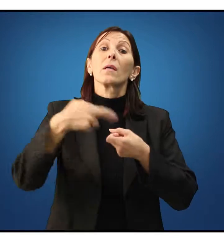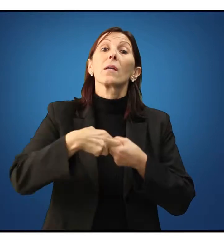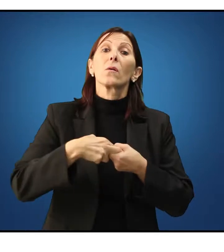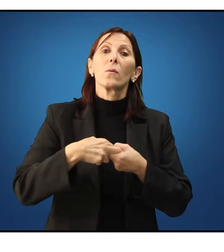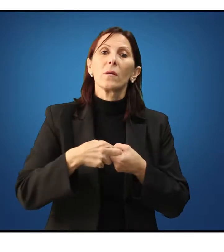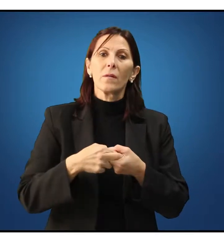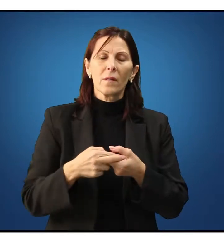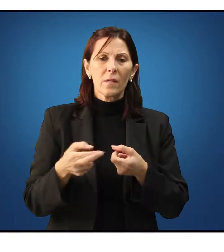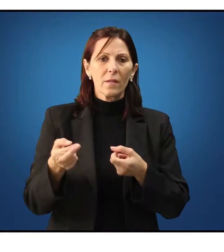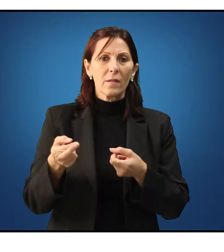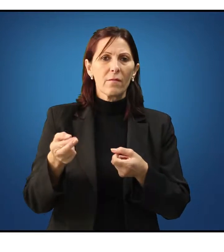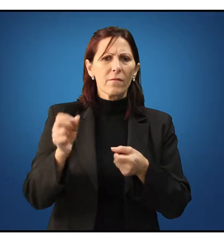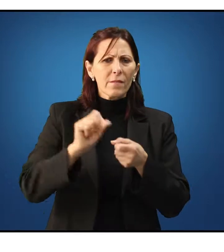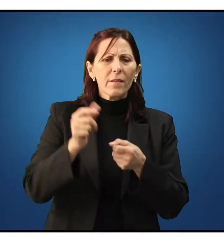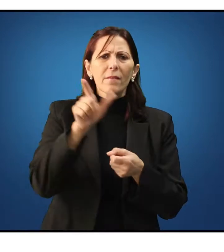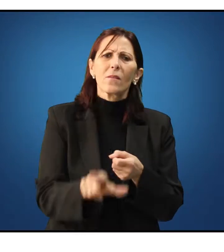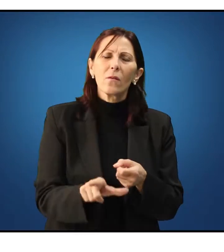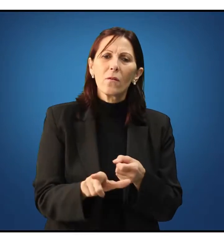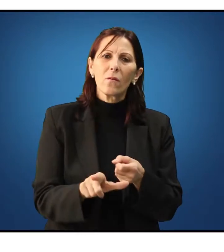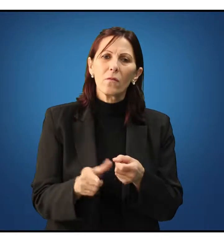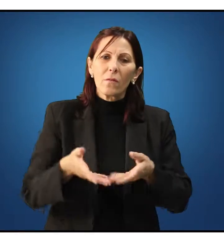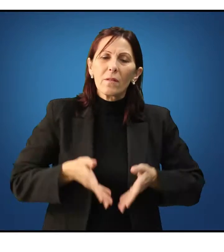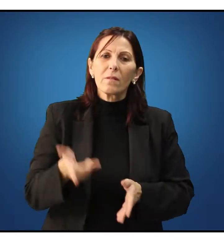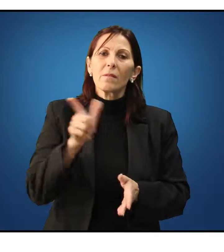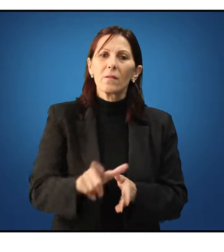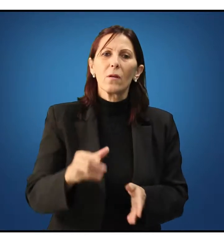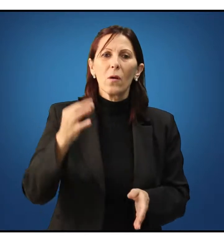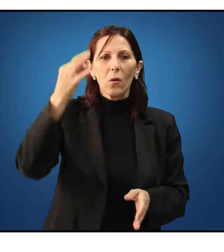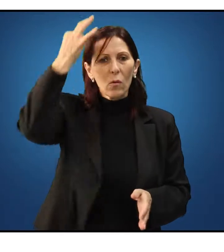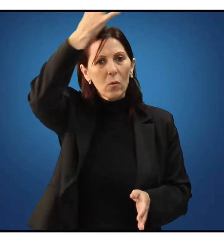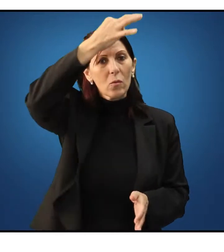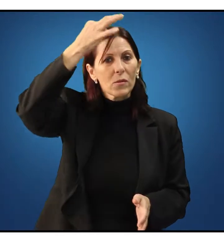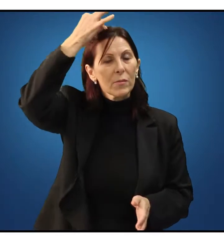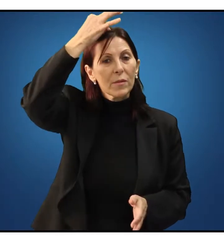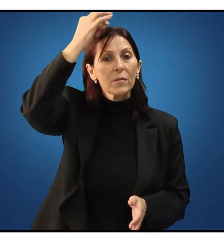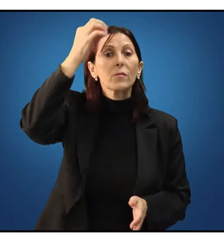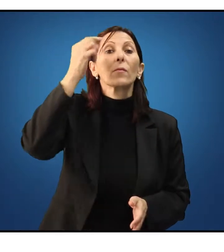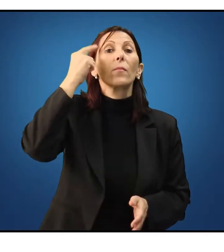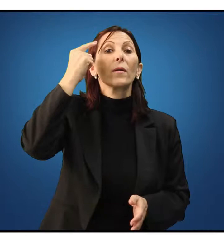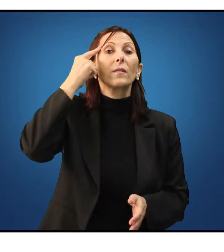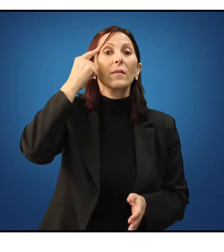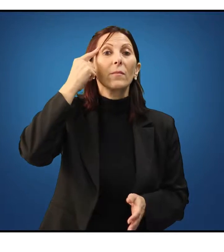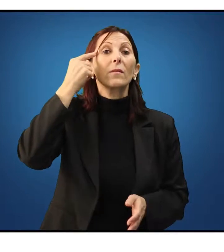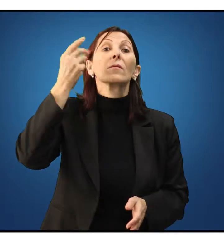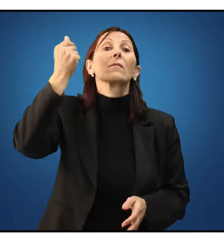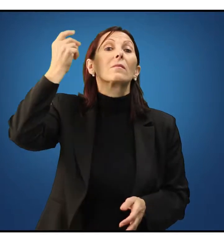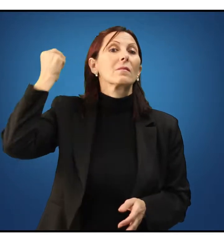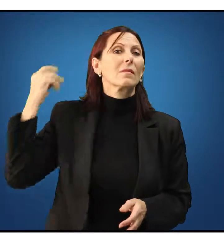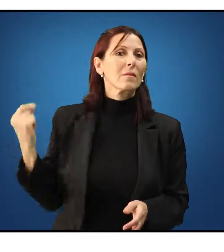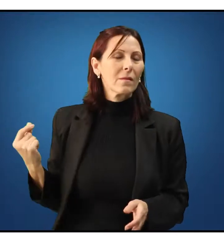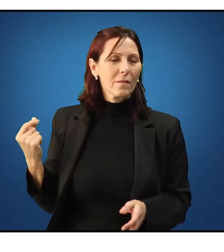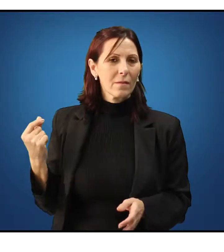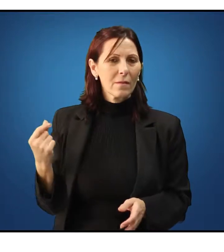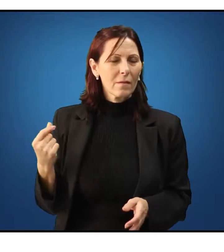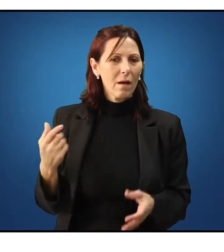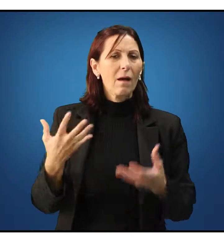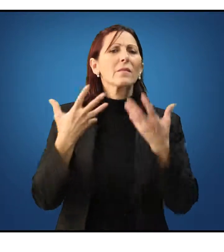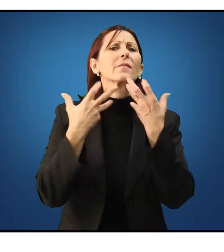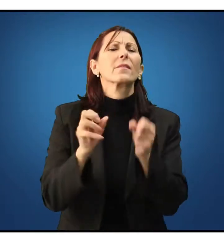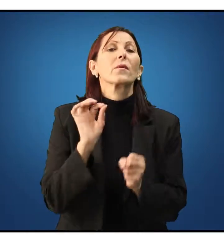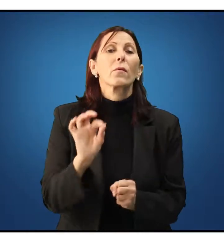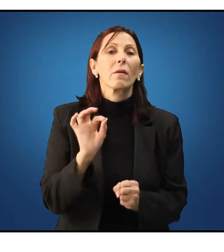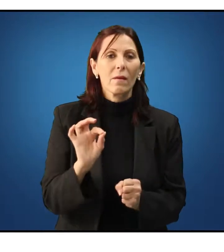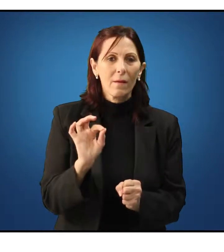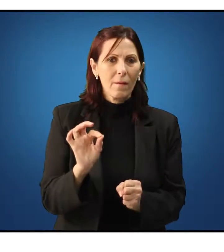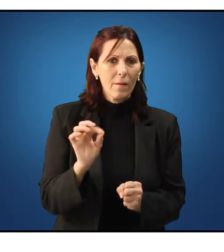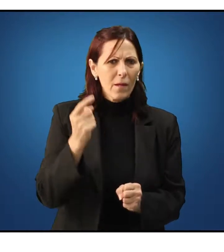fazer renascer o espírito do pensamento antigo, considerando que